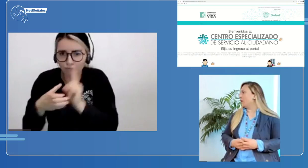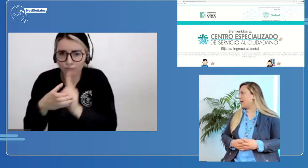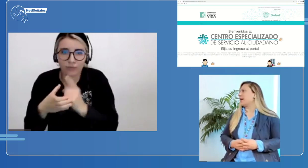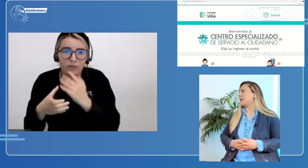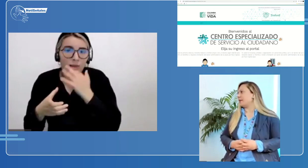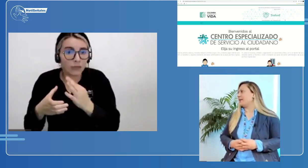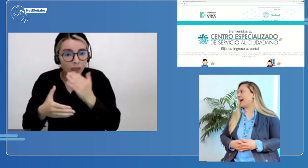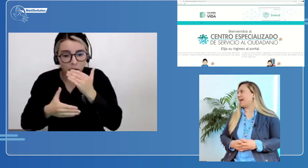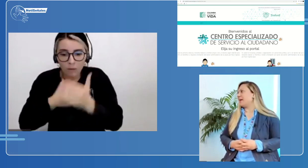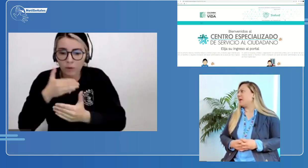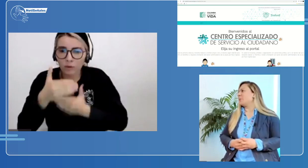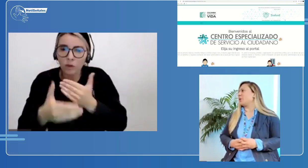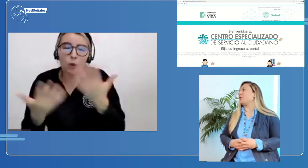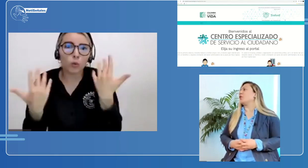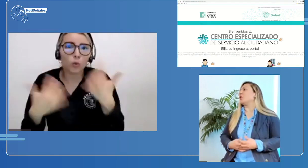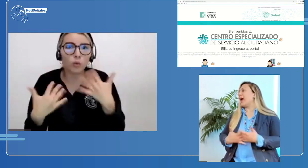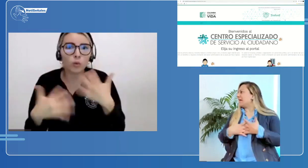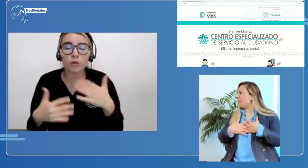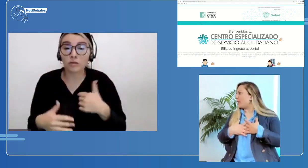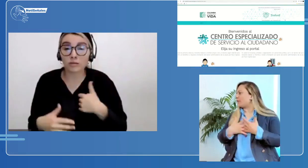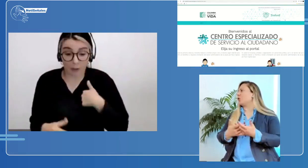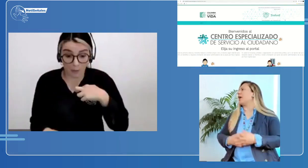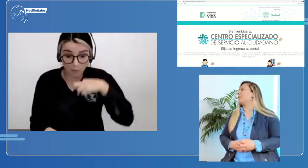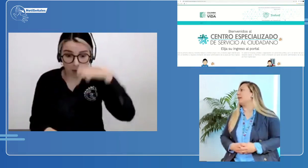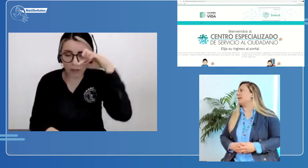gran aprendizaje profesional y personalmente.